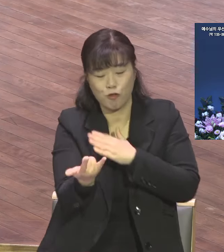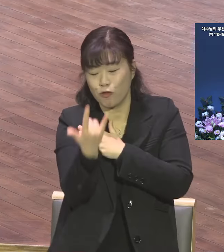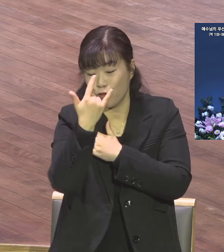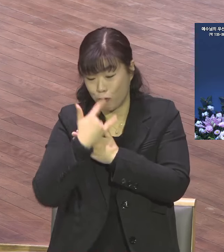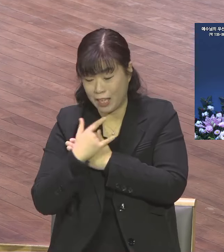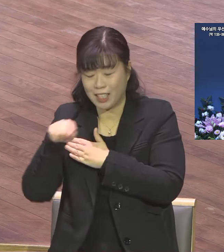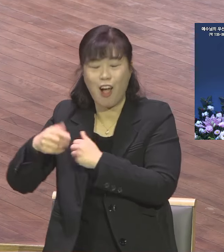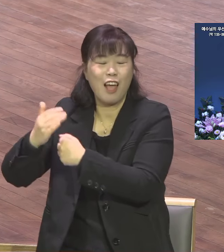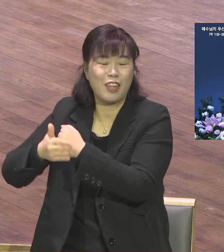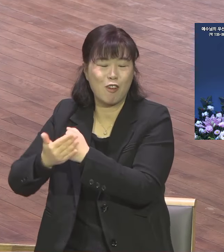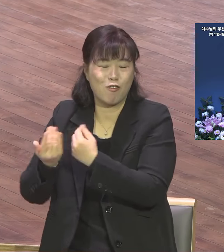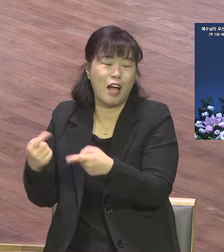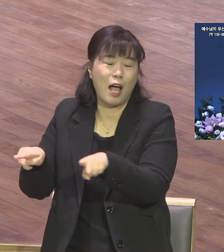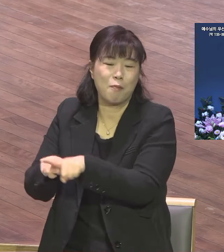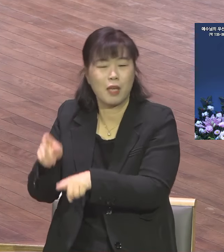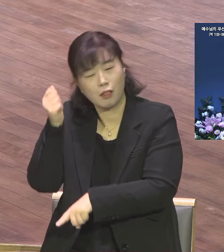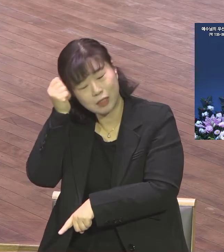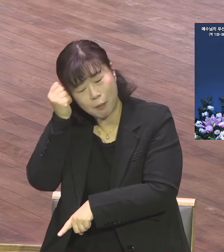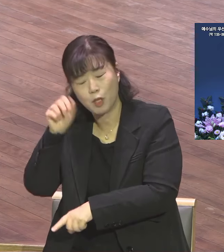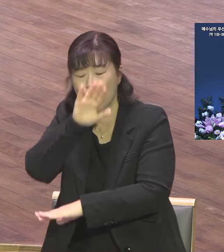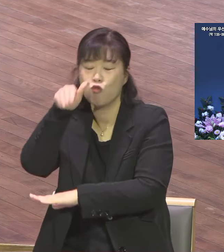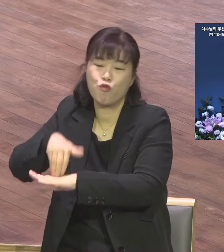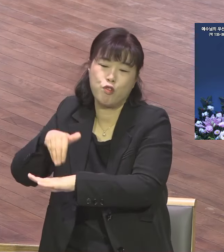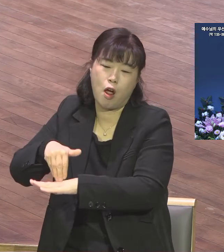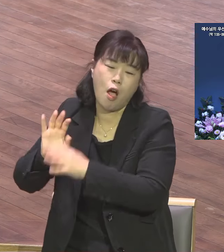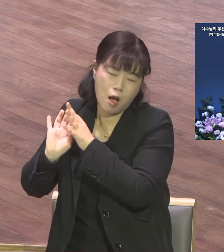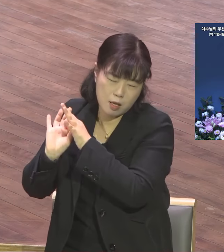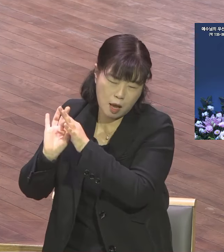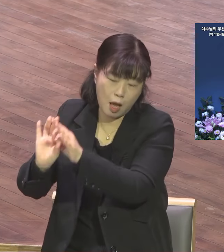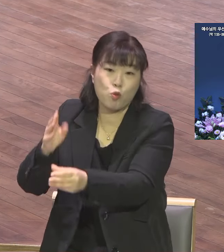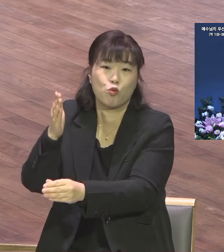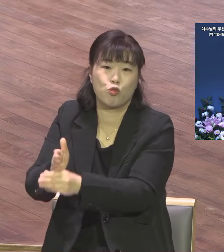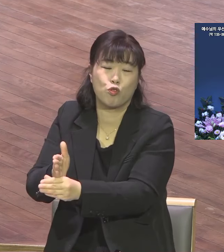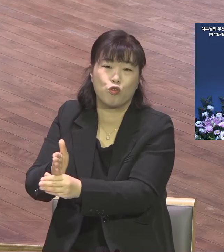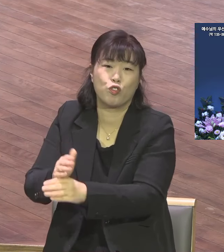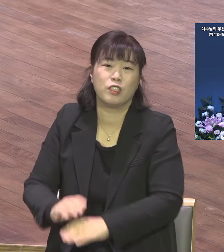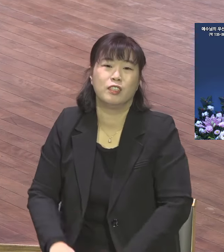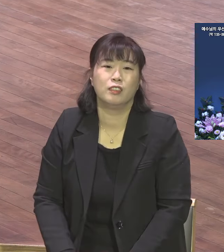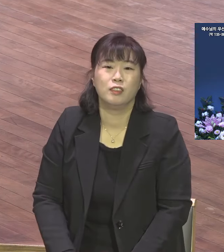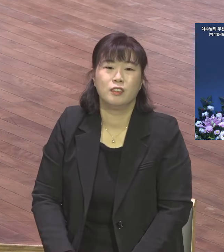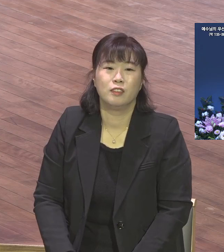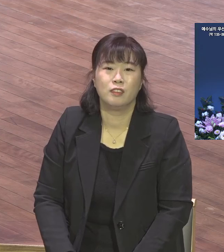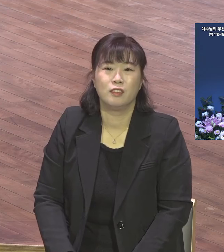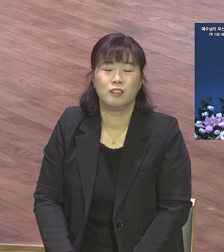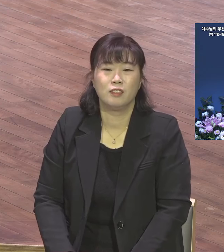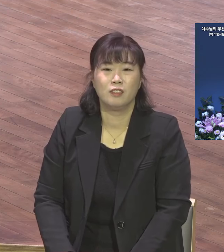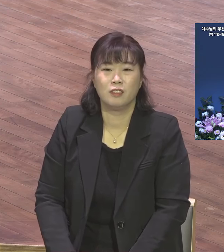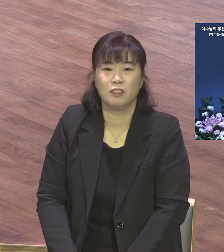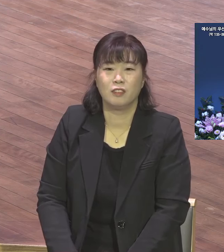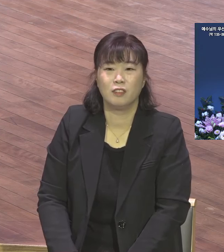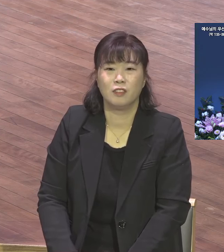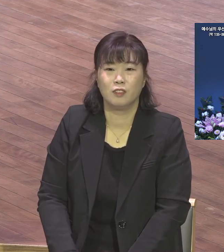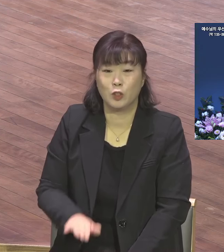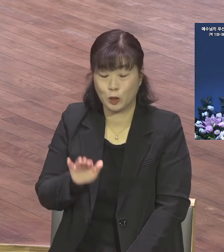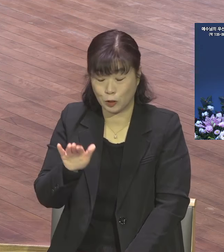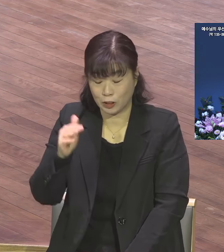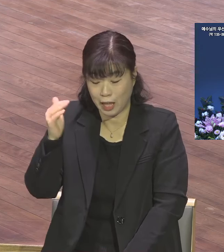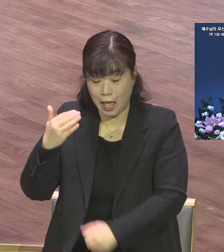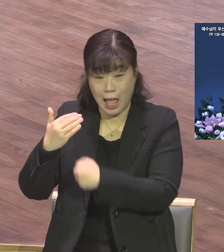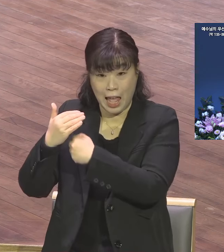목사가 대구에 목회를 하는데 목사님 홍 목사 지금 여기 지금 온 지 얼마 됐어요? 제가 지금 4주째입니다.